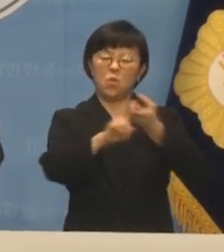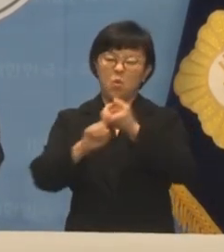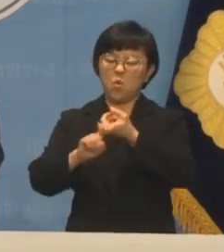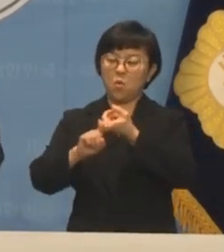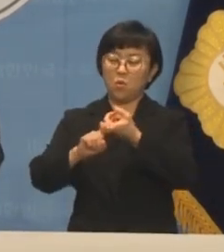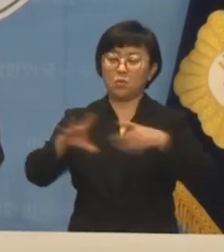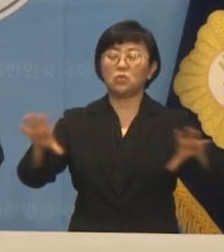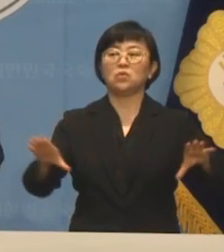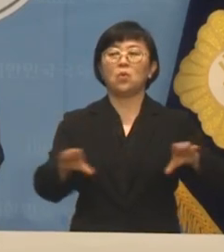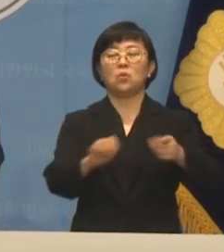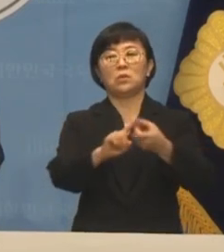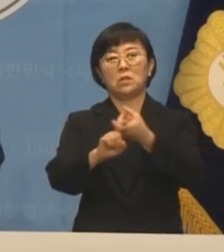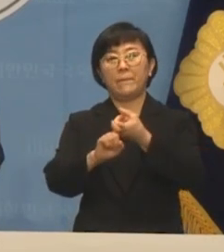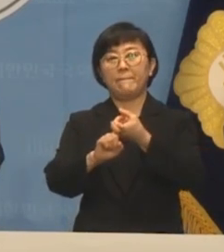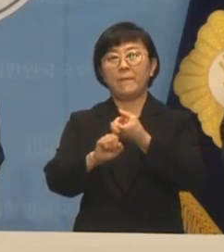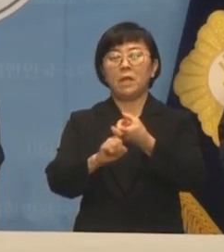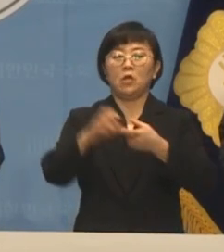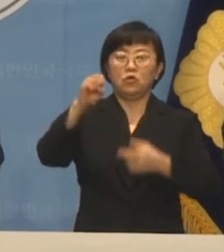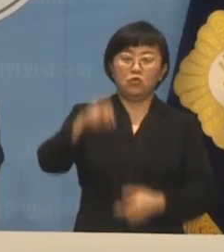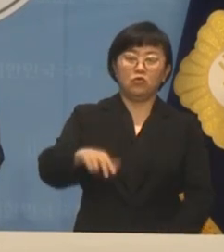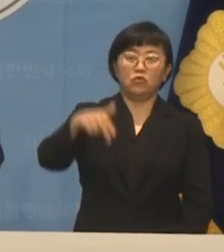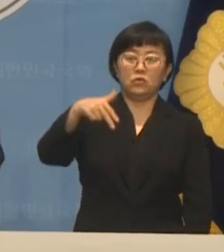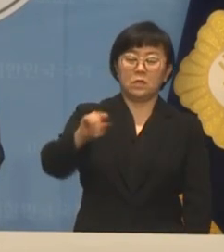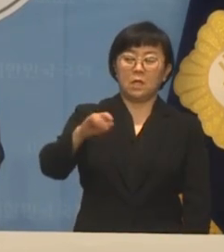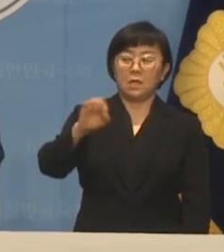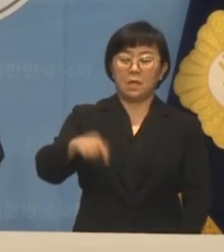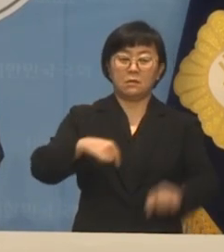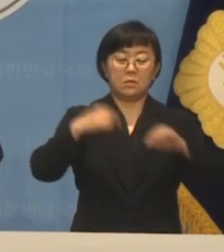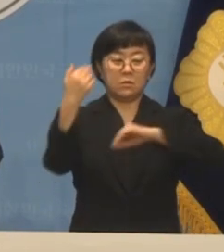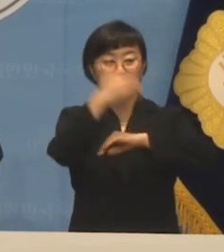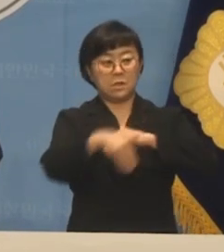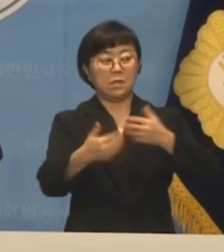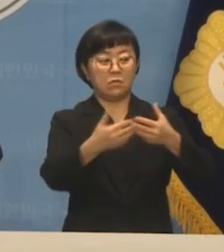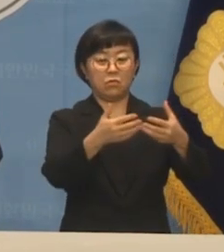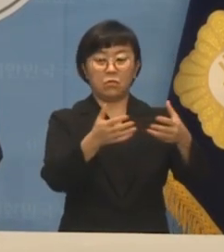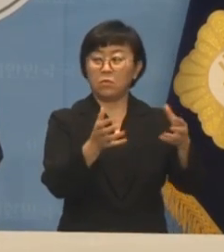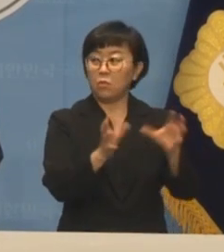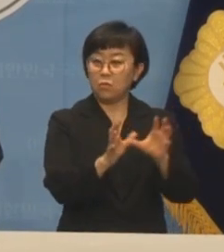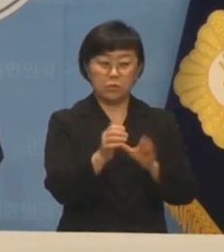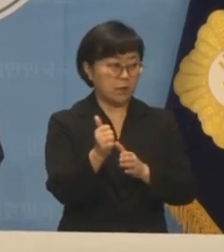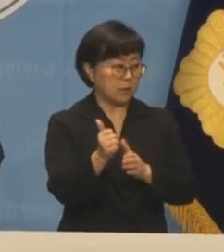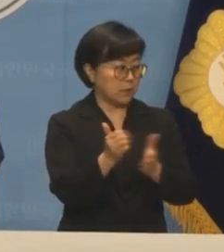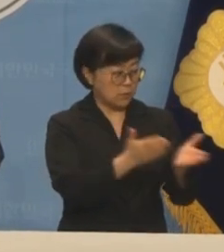총연맹의 유재강 정책위 본부장께서 오셨습니다.